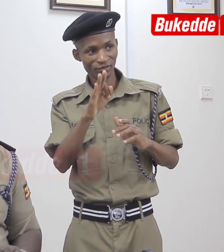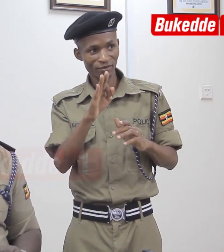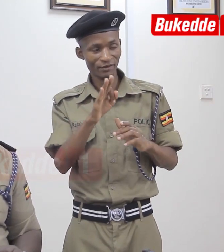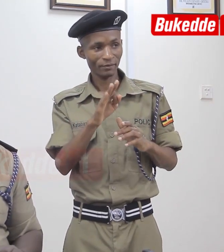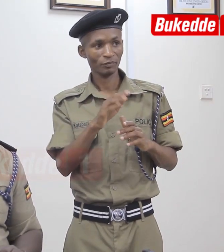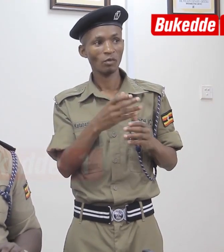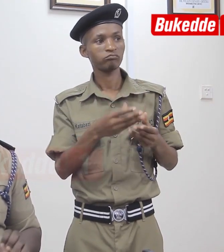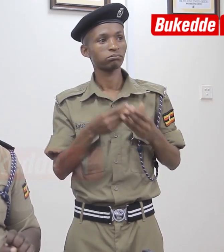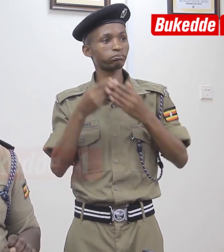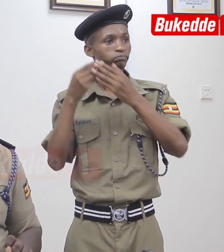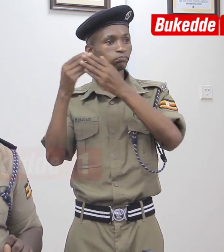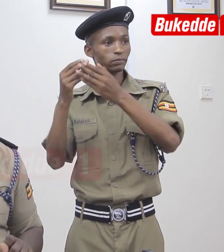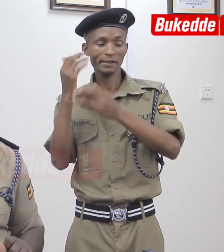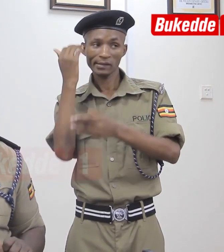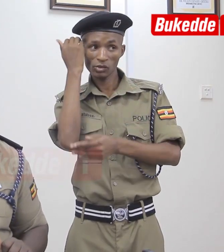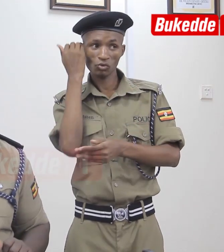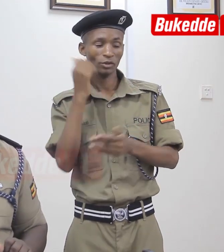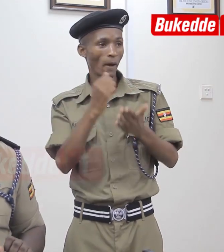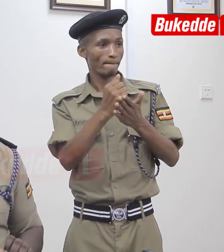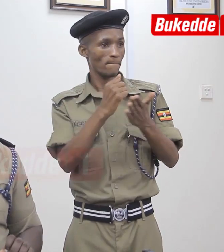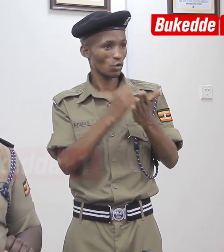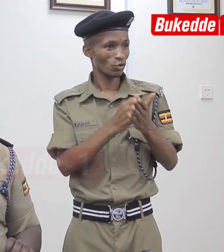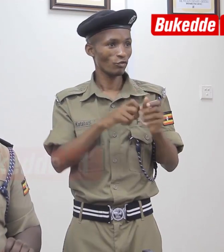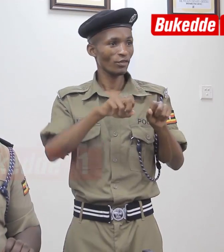nga batwalibwa mu kkooti ku bikola eby'obutujju